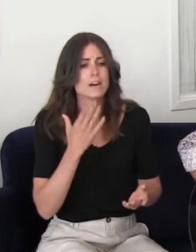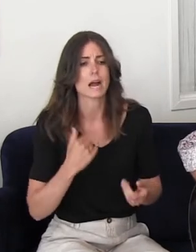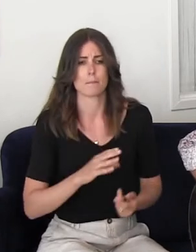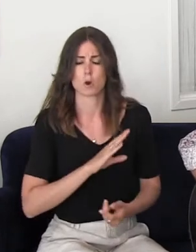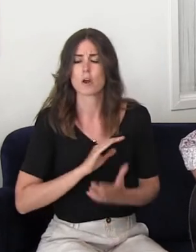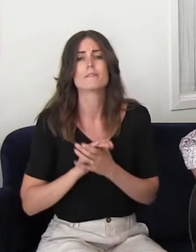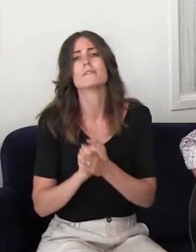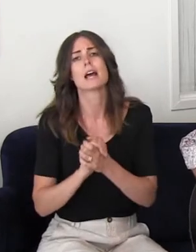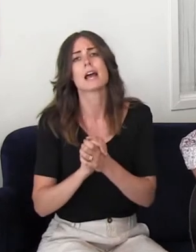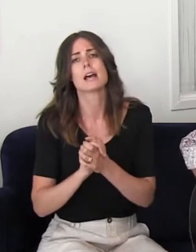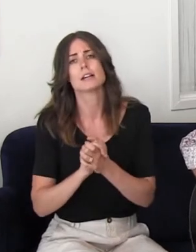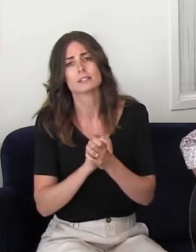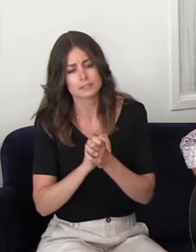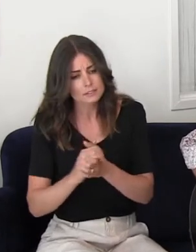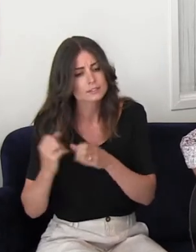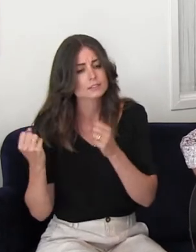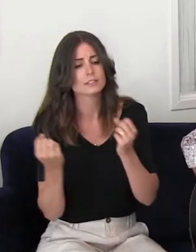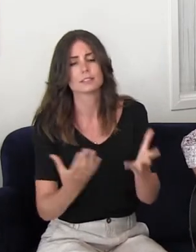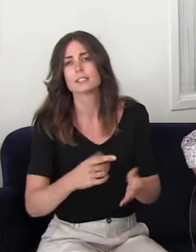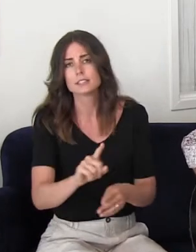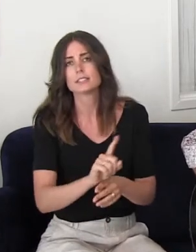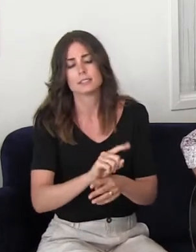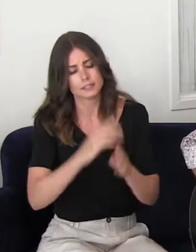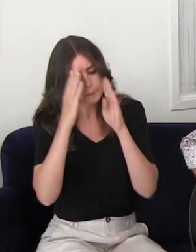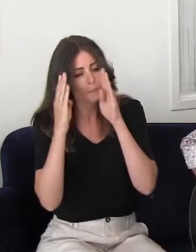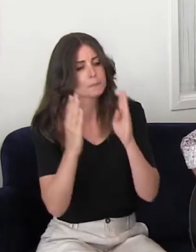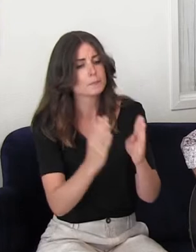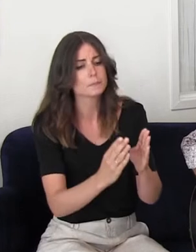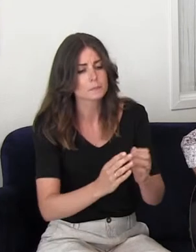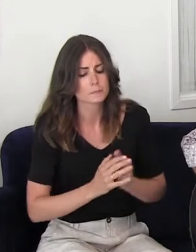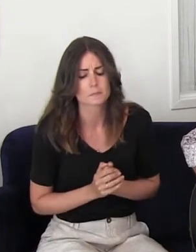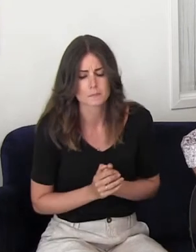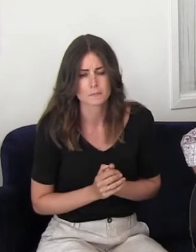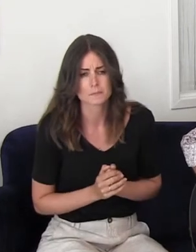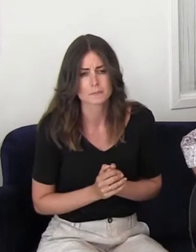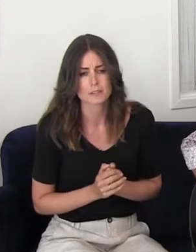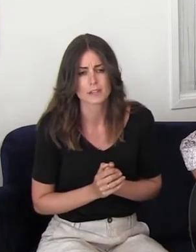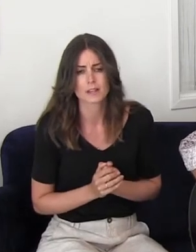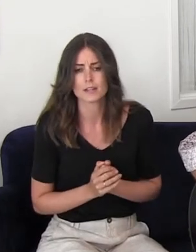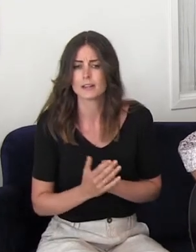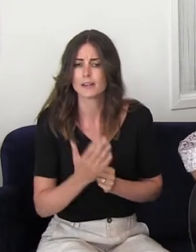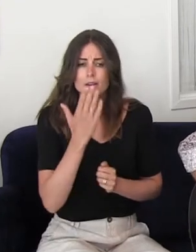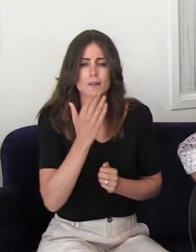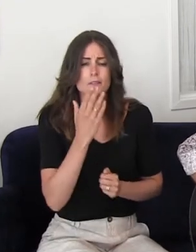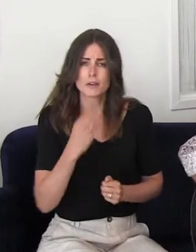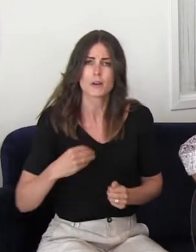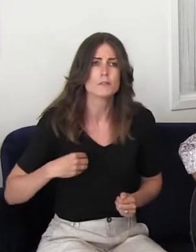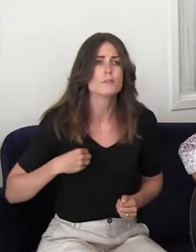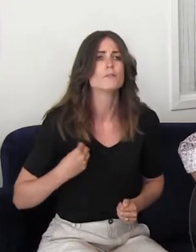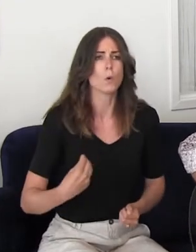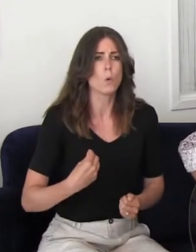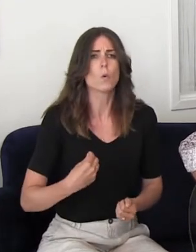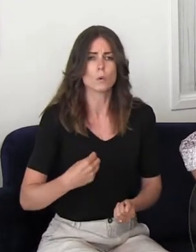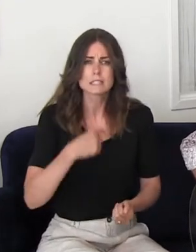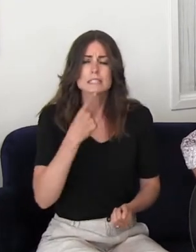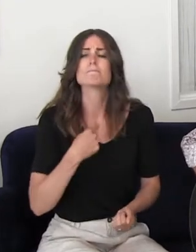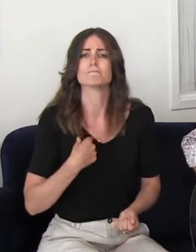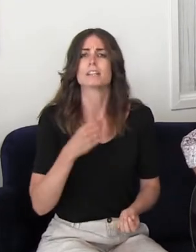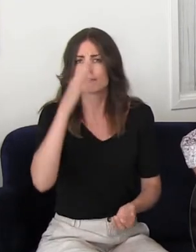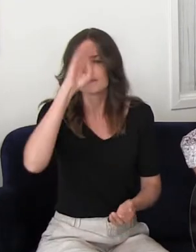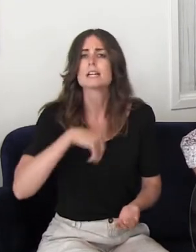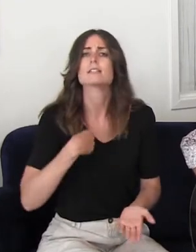har en vän som ger sin vän sin tid? Vem vågar hävda det han vet är